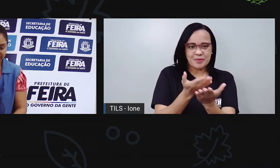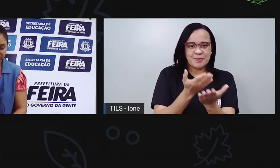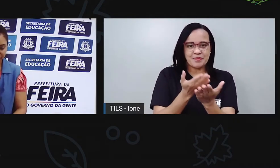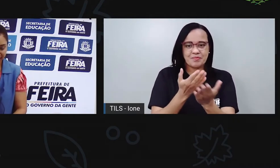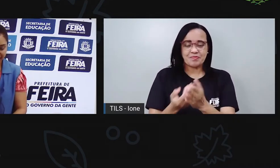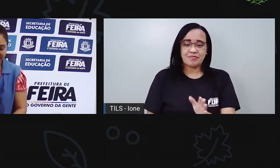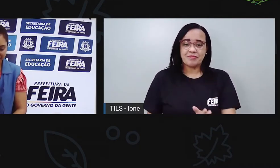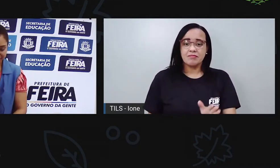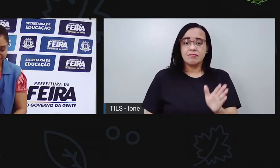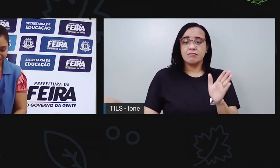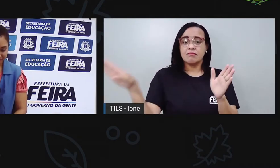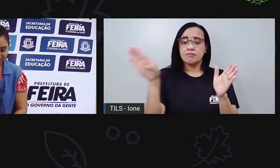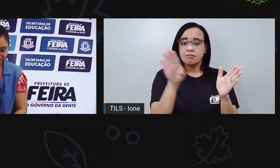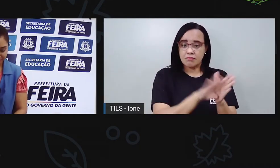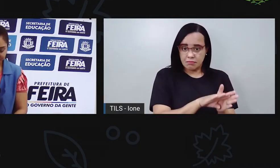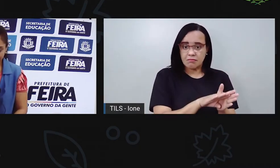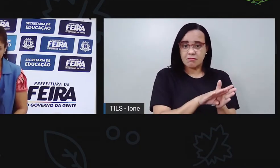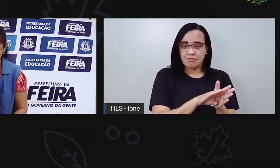Chegando lá,